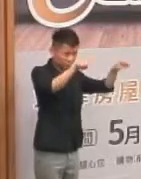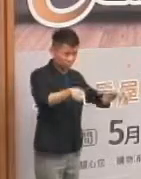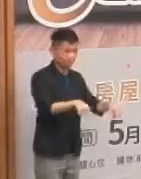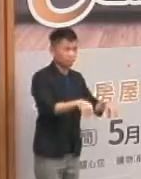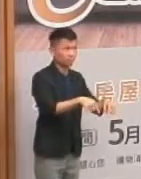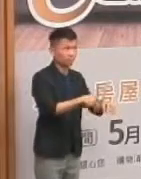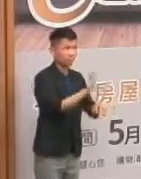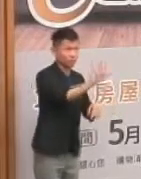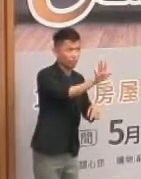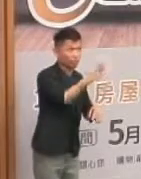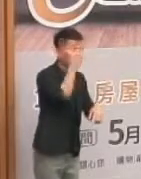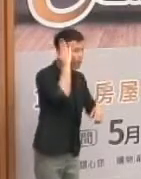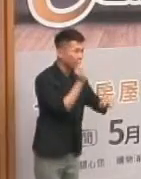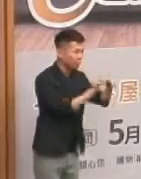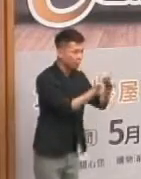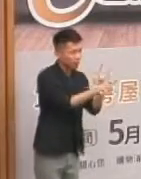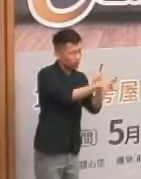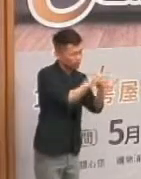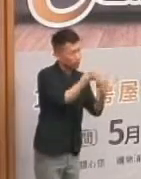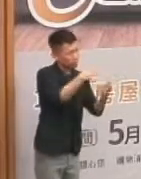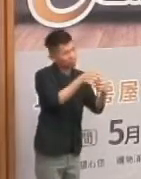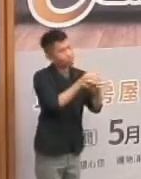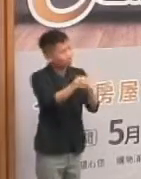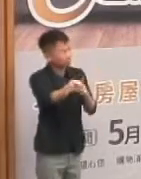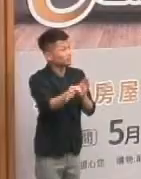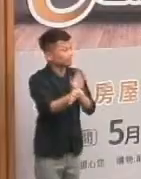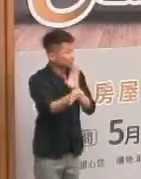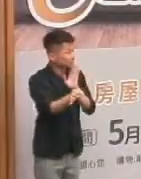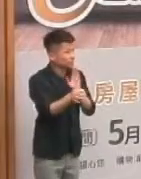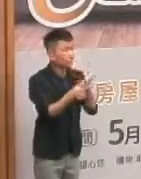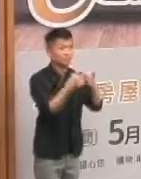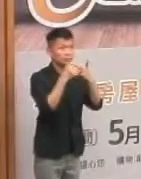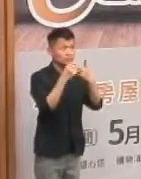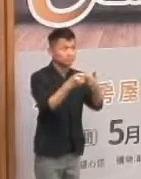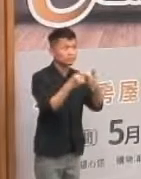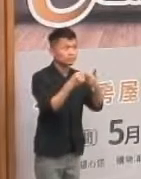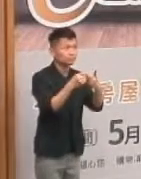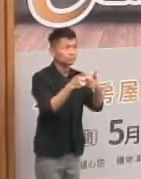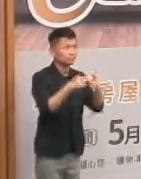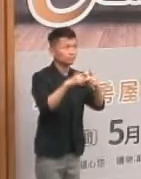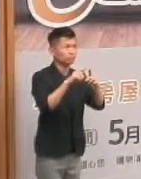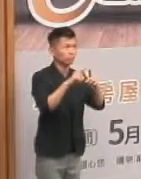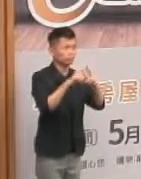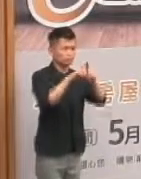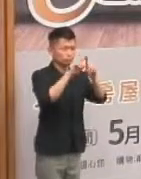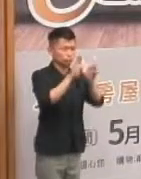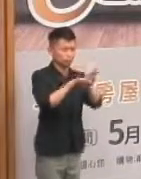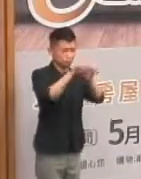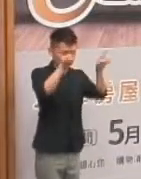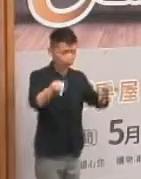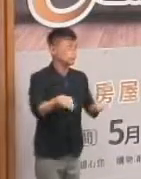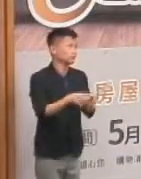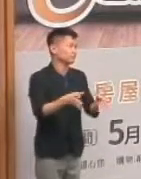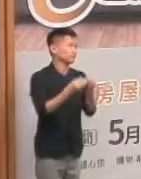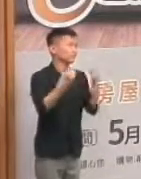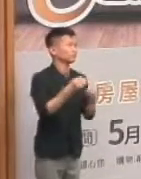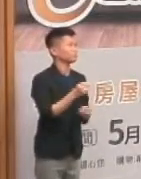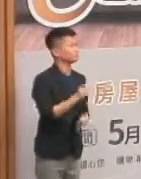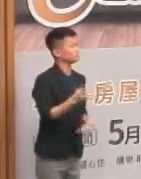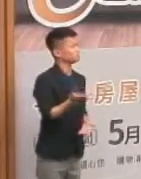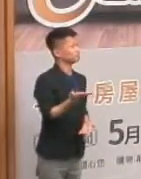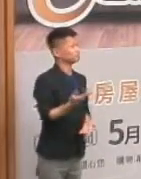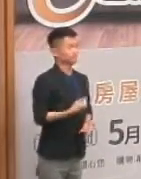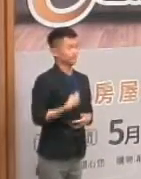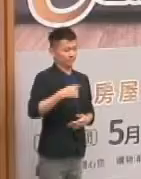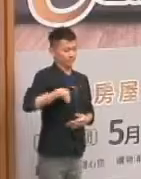其实你才能透过那个媒介去处理。那另外一种是其实是不需要税单，你有自然人凭证，其实